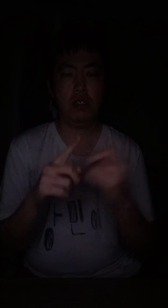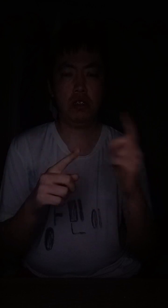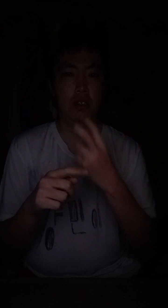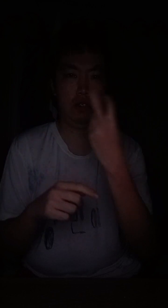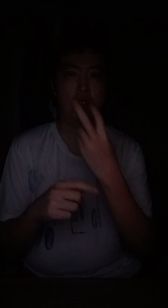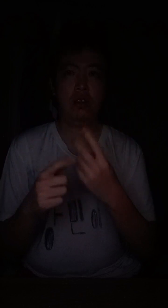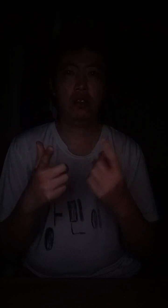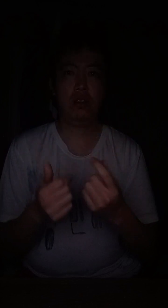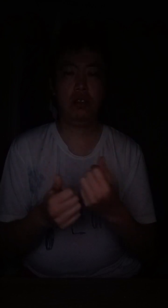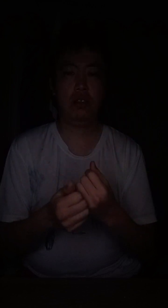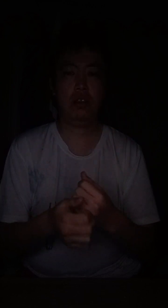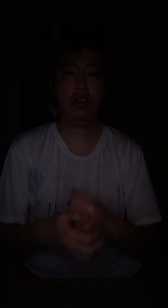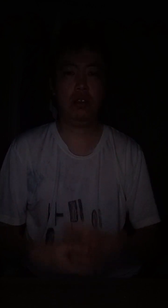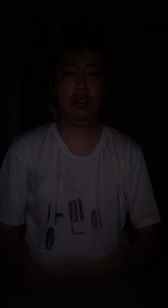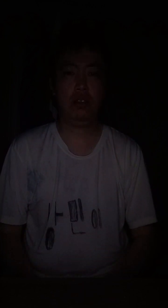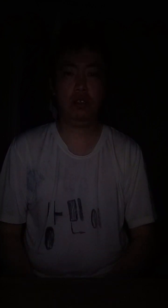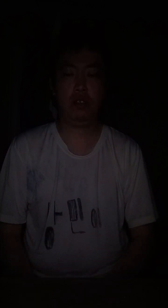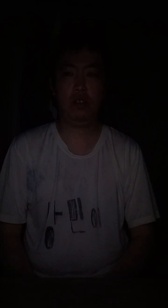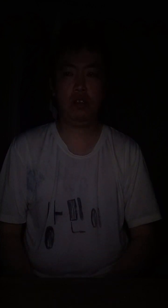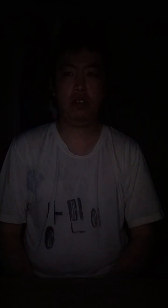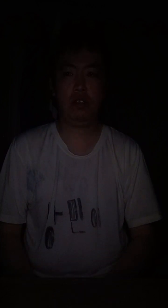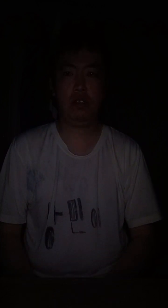있습니다. MBN 뉴스 장진철입니다.